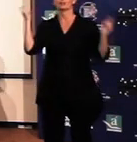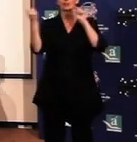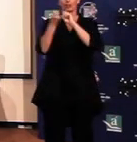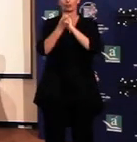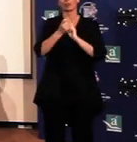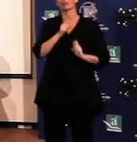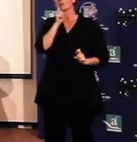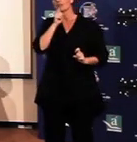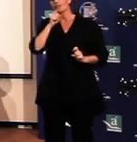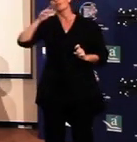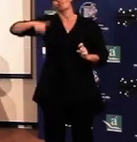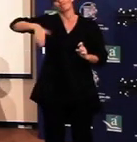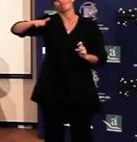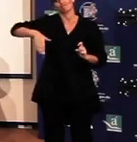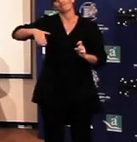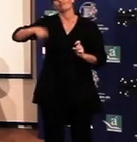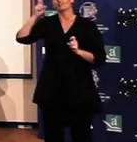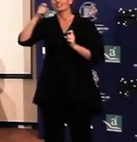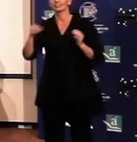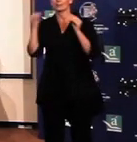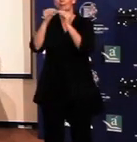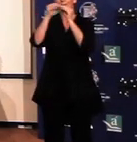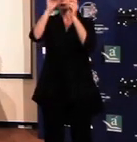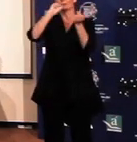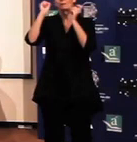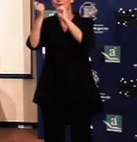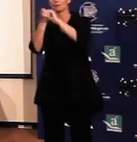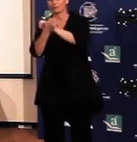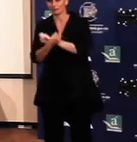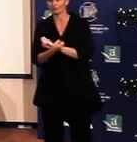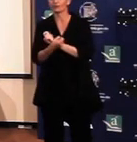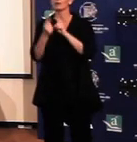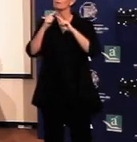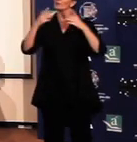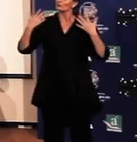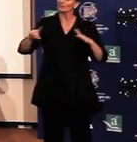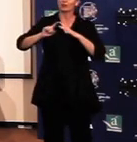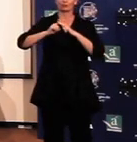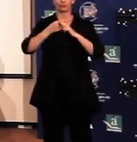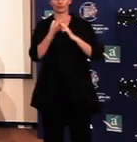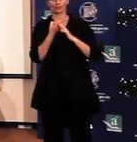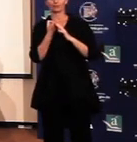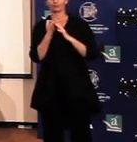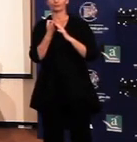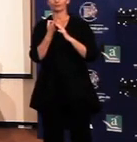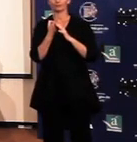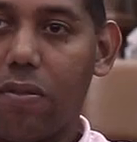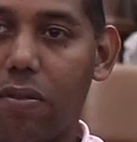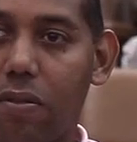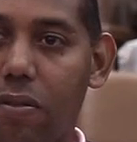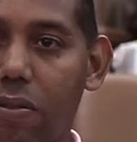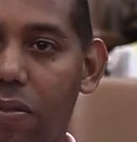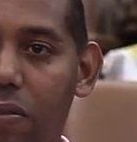cambio cultural a nivel de todo APAP pero comenzamos a hacerlo se sensibilizaron nuestras nuestra